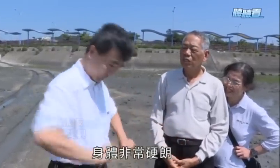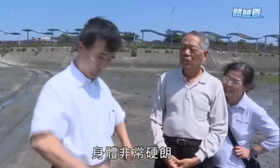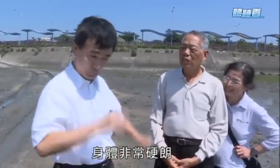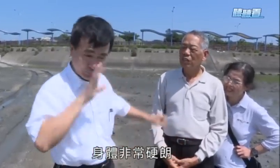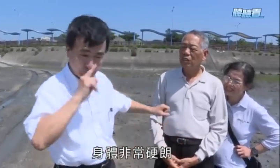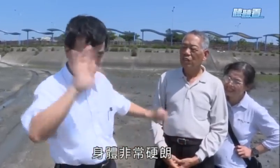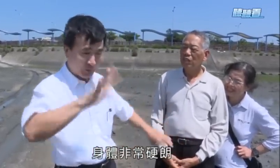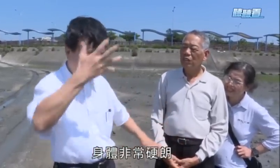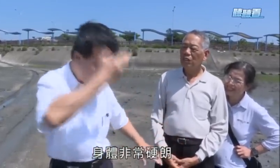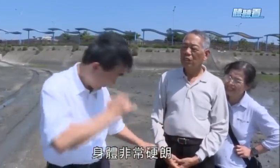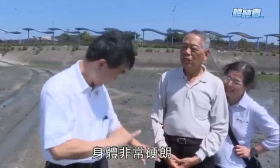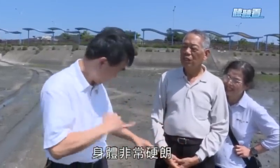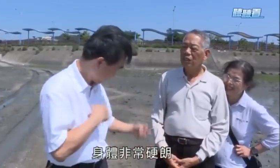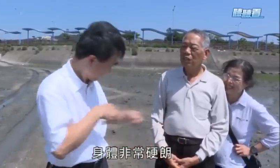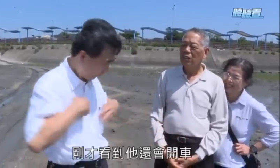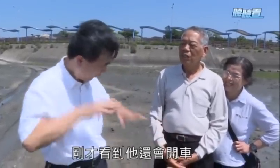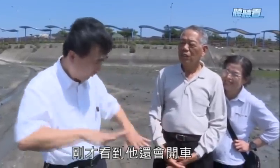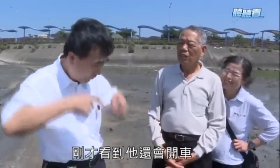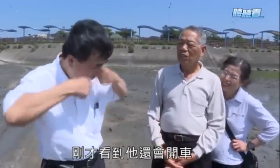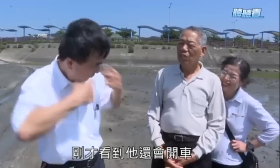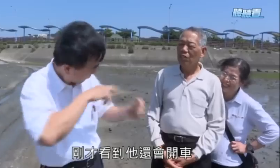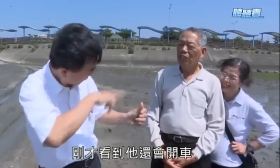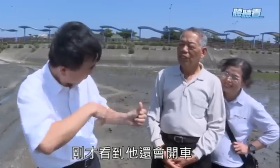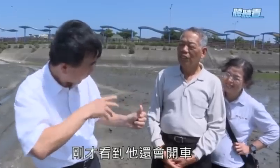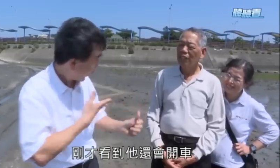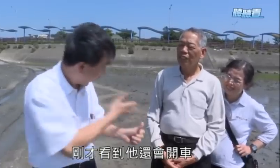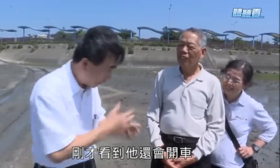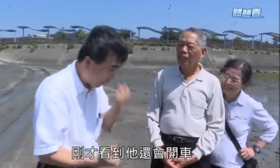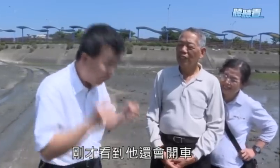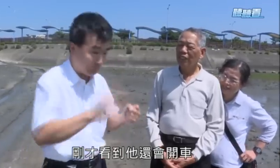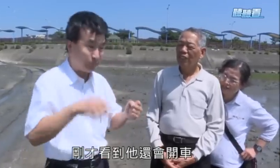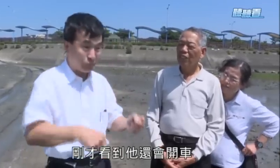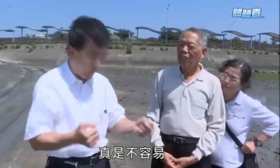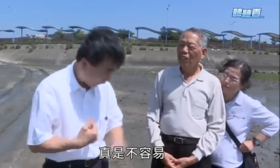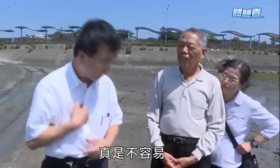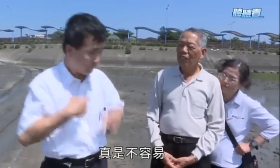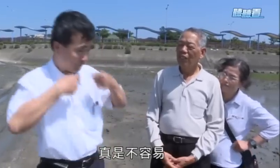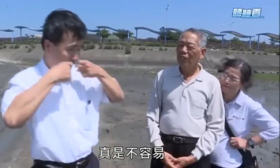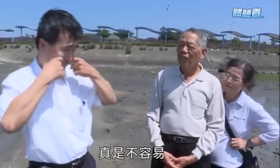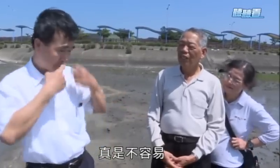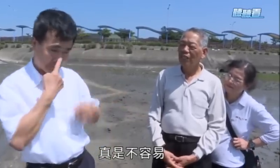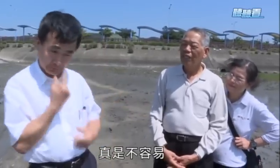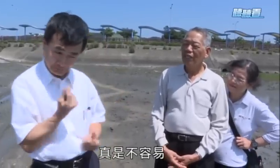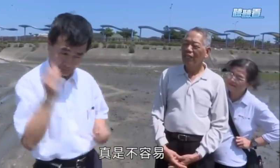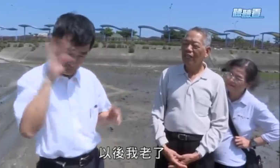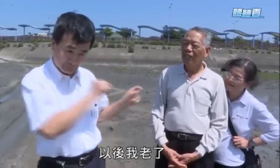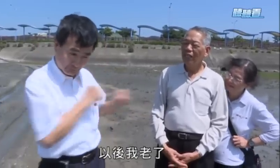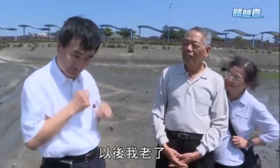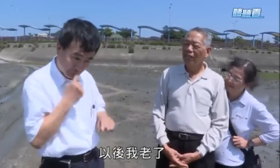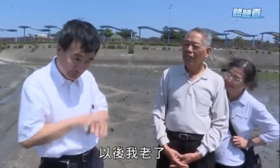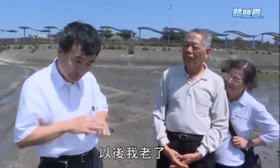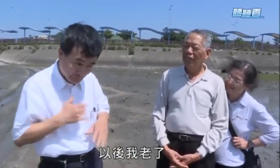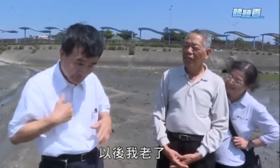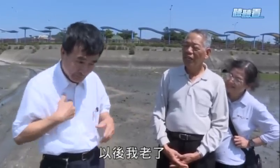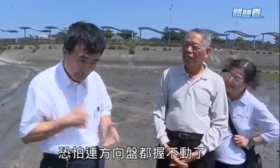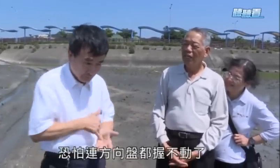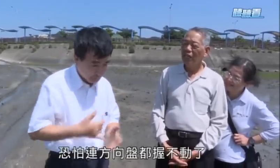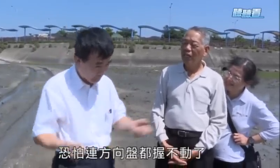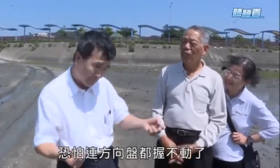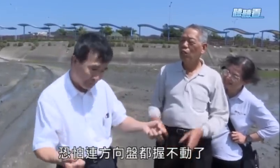体非常的硬朗啊。刚才看到他还会开车，哎呀，真是不容易啊。以后我老了，恐怕连方向